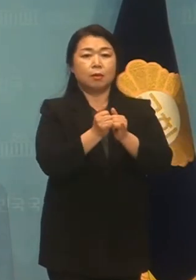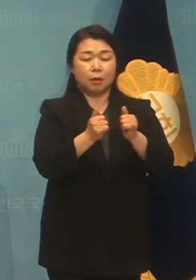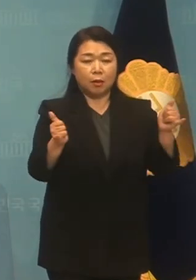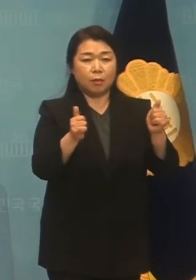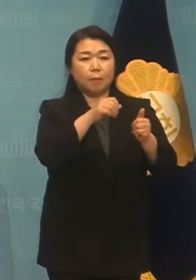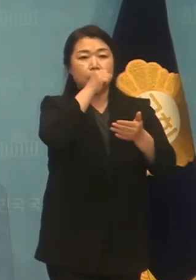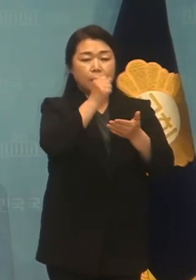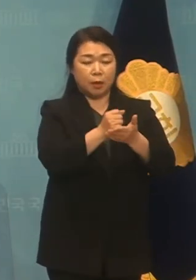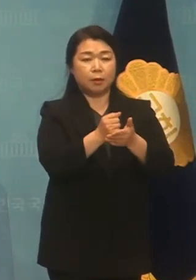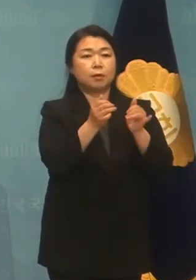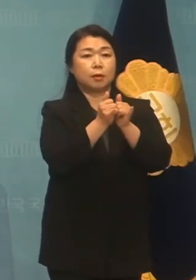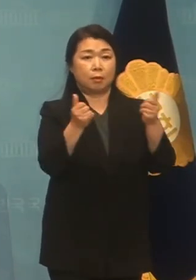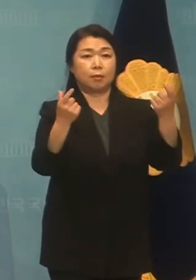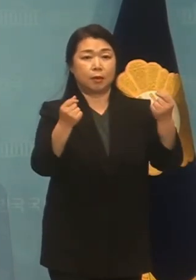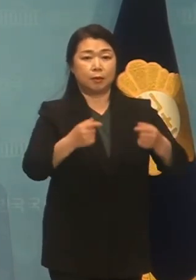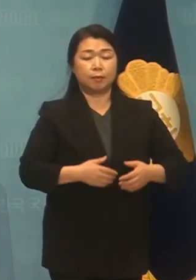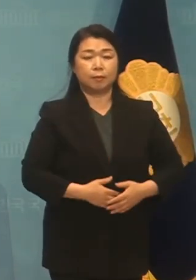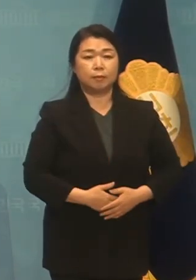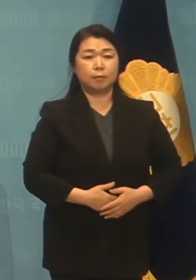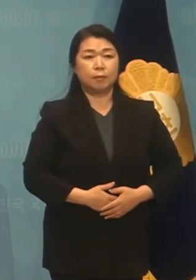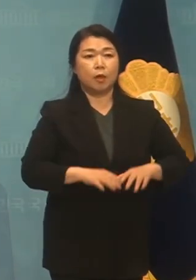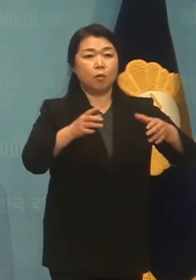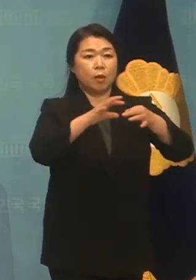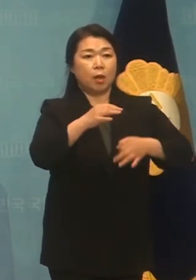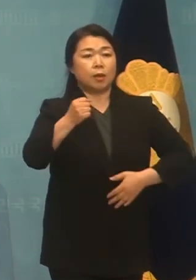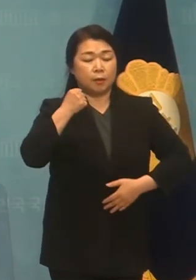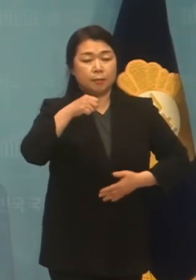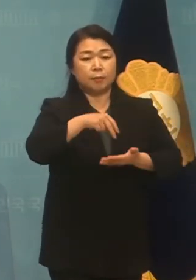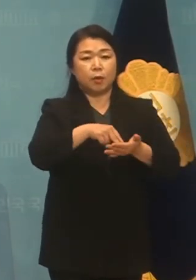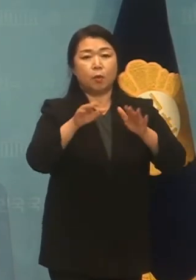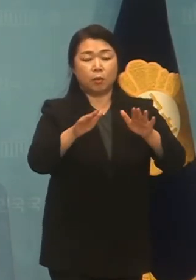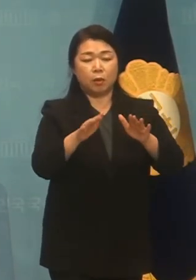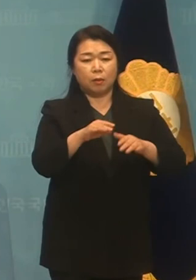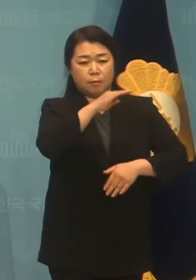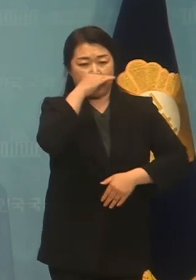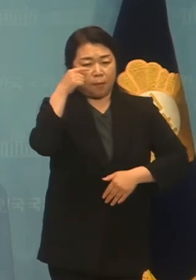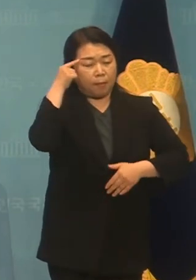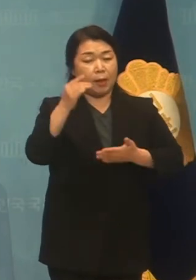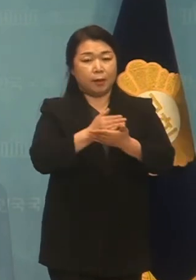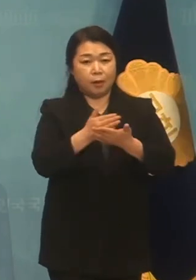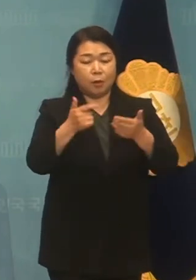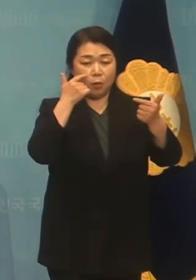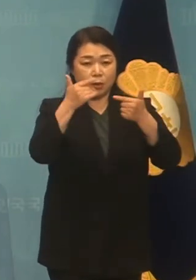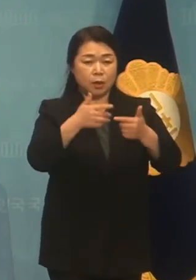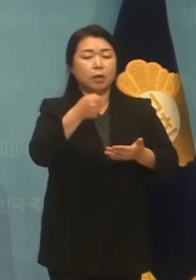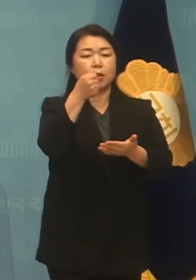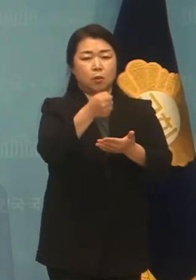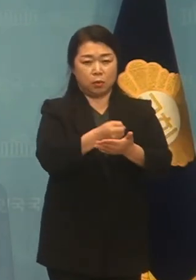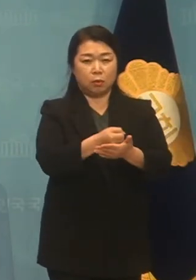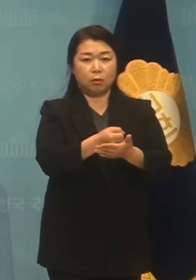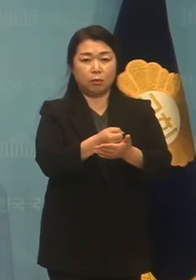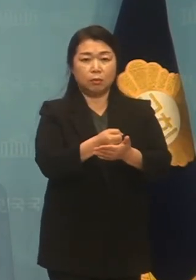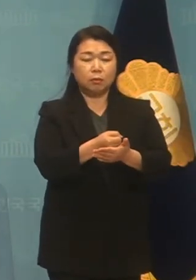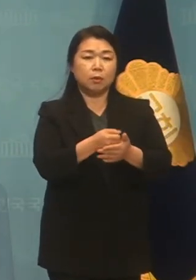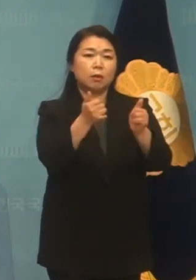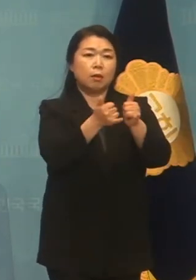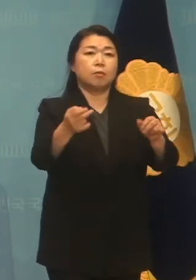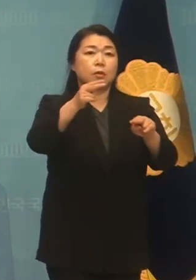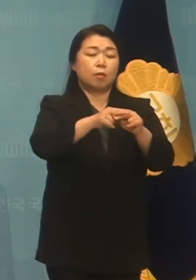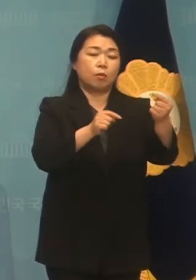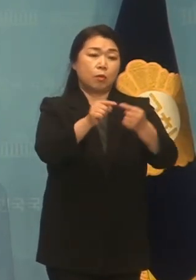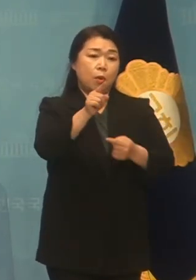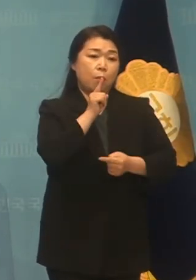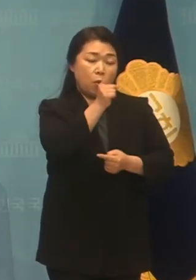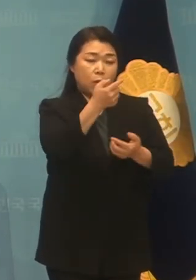국무총리직의 적임자입니다. 국민의힘은 올바른 판단과 정확한 결정으로 인사청문